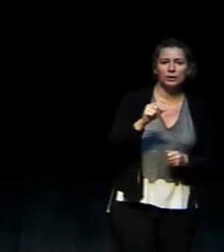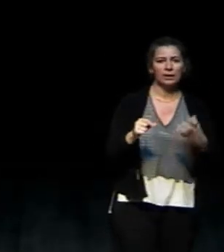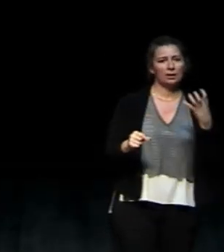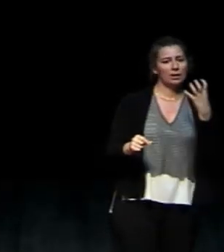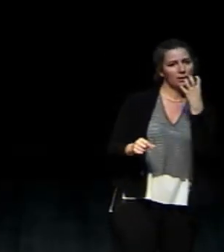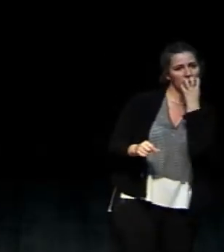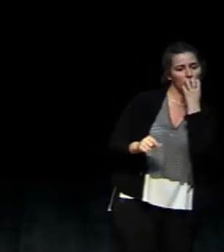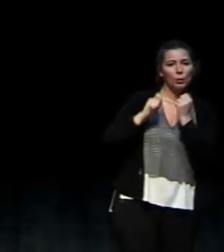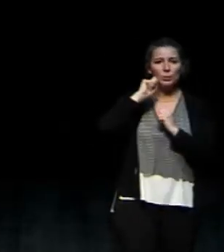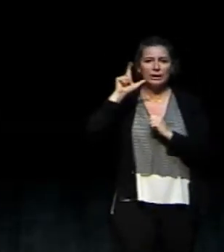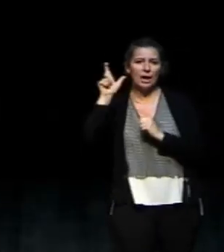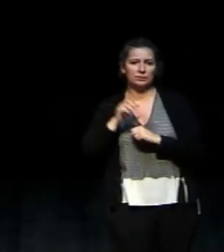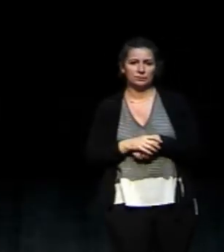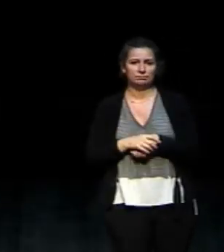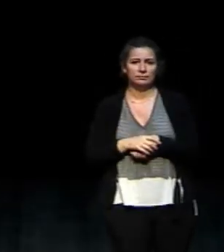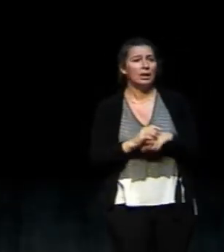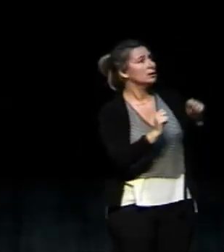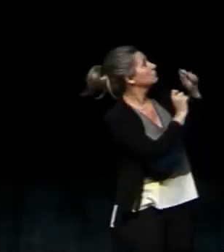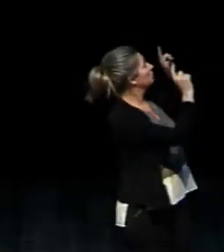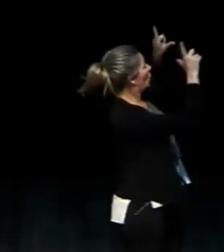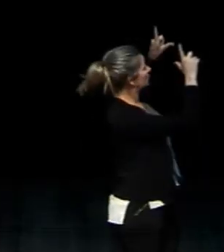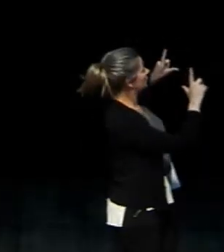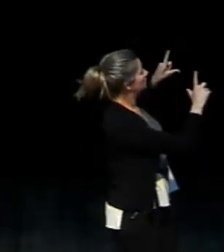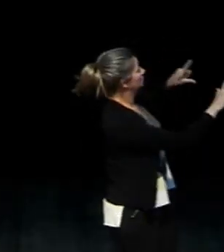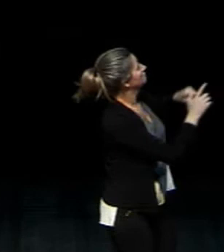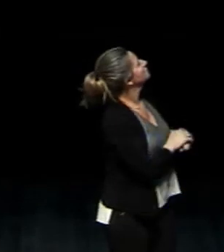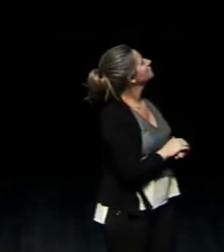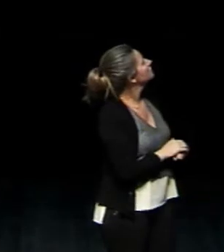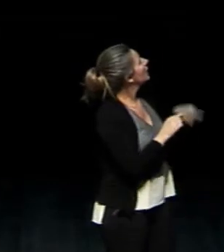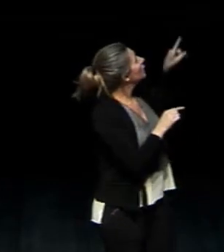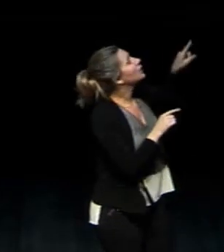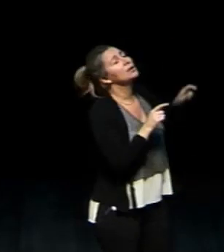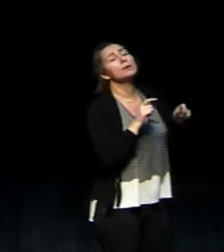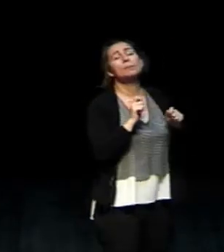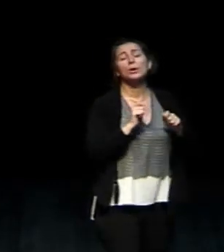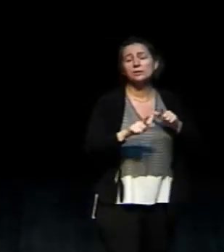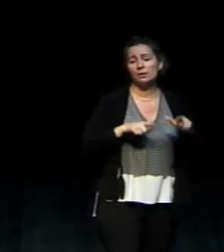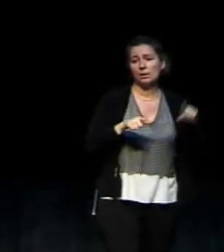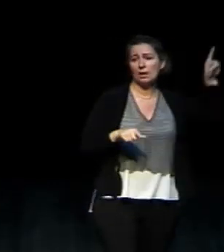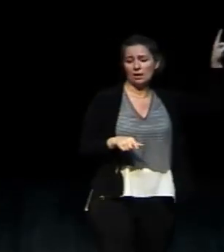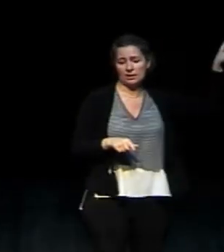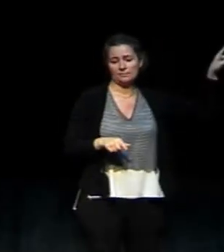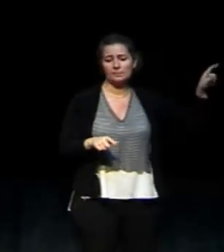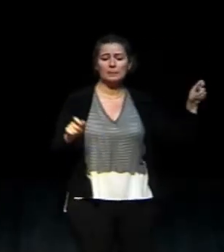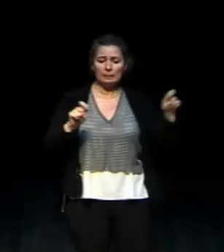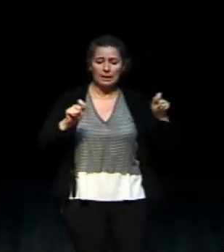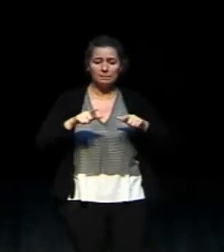pode trabalhar o tema animais, né, com essa figura, com este texto, e você tem a presença de cães e de gatos. E o que é